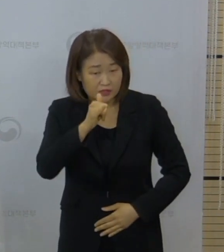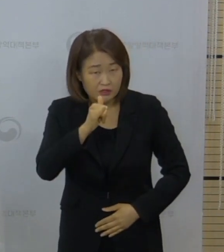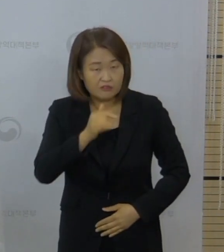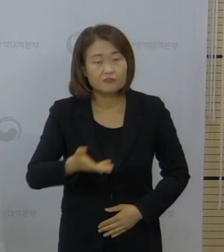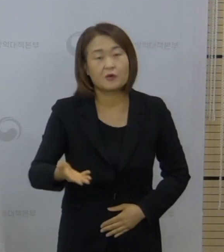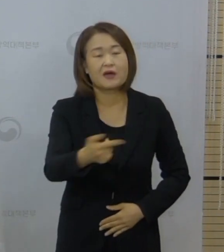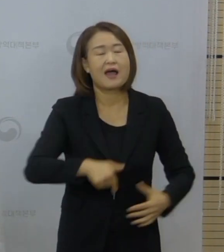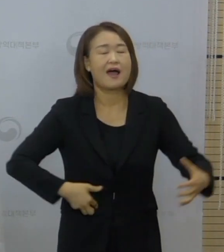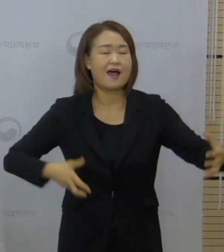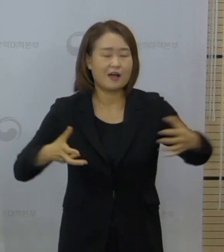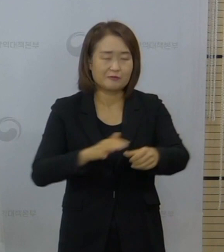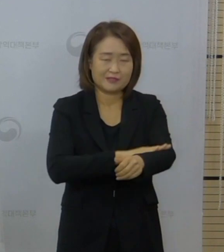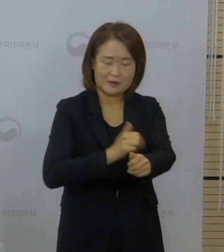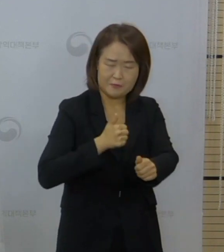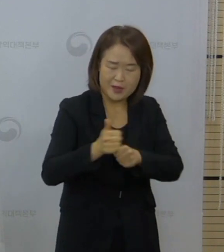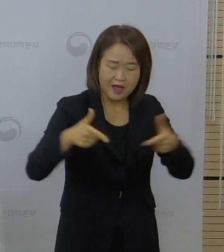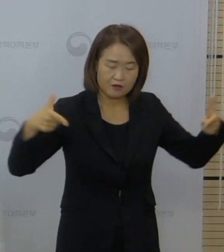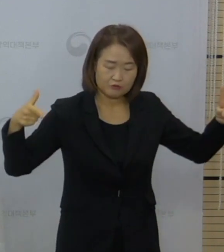수 있기를 바랍니다.